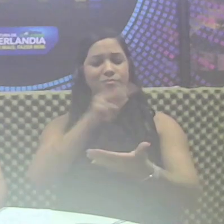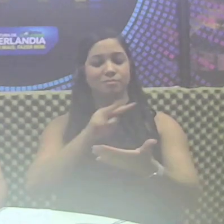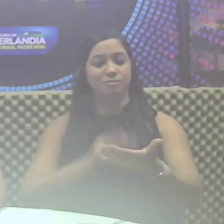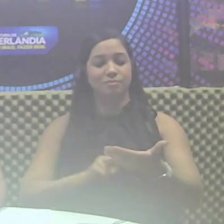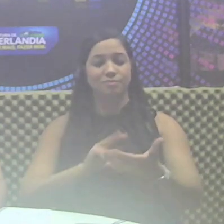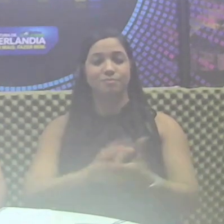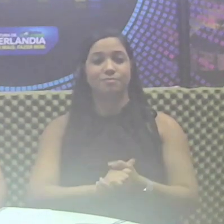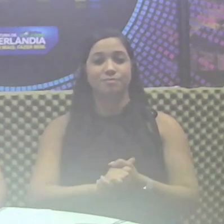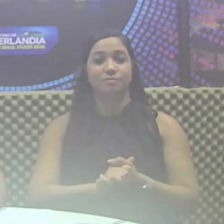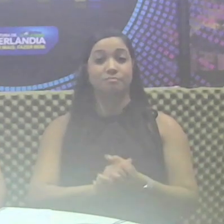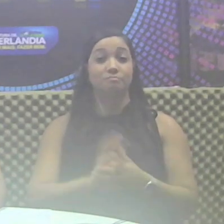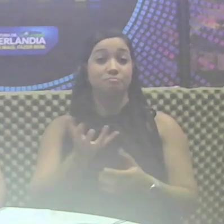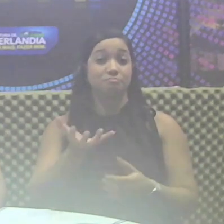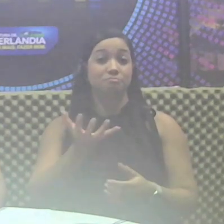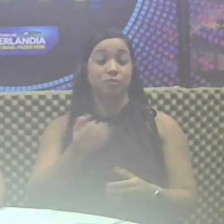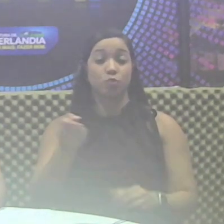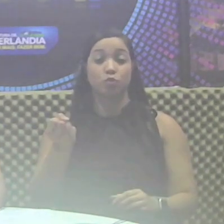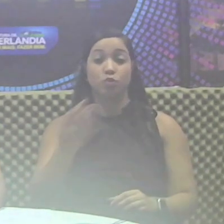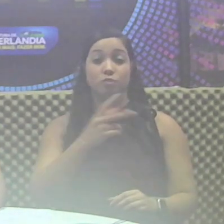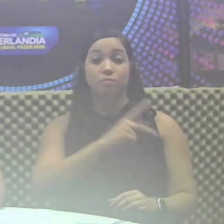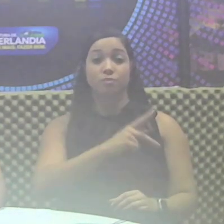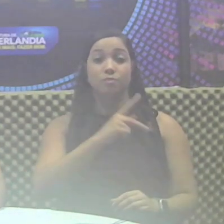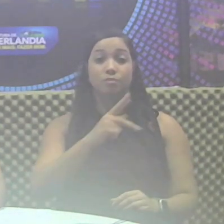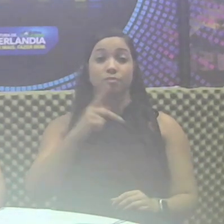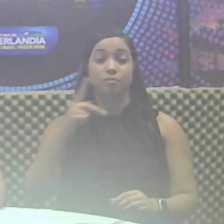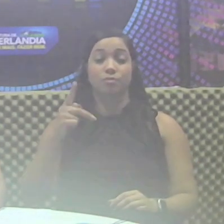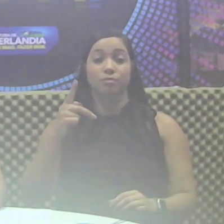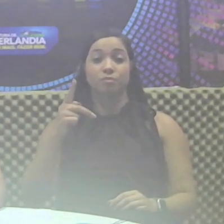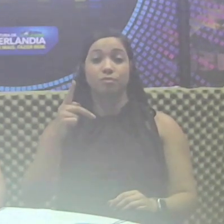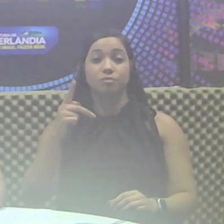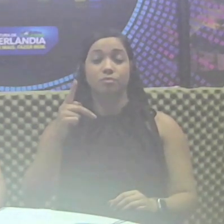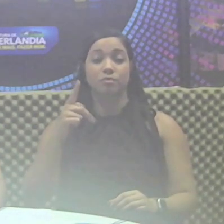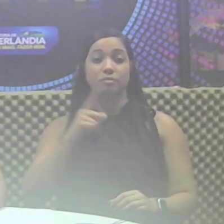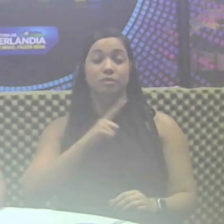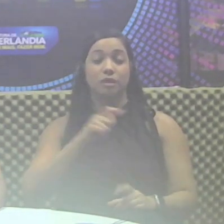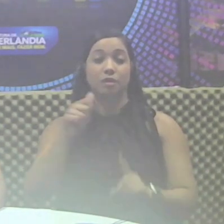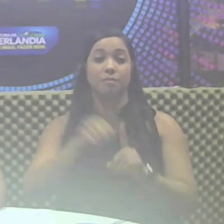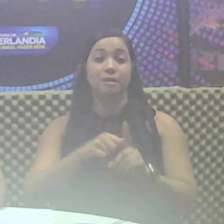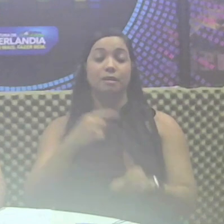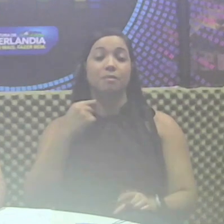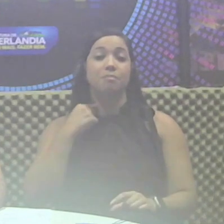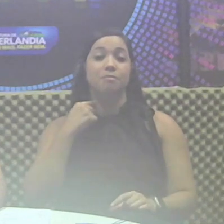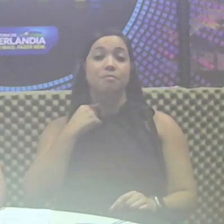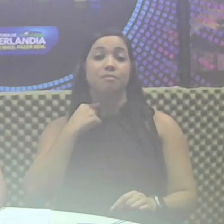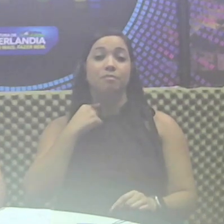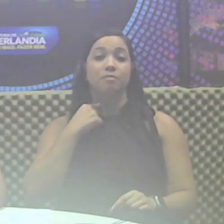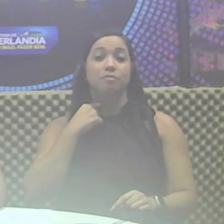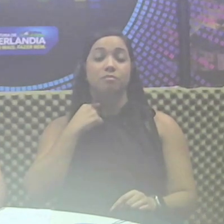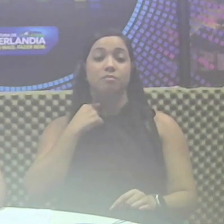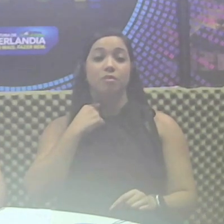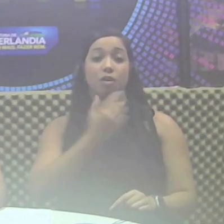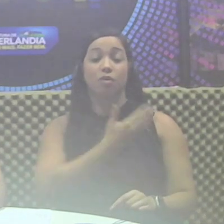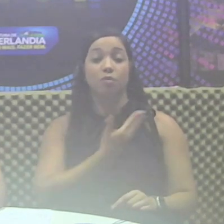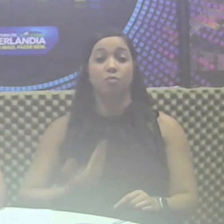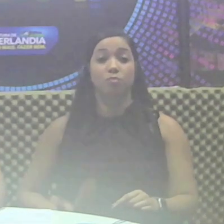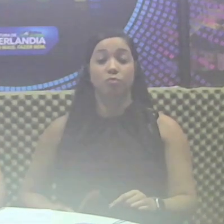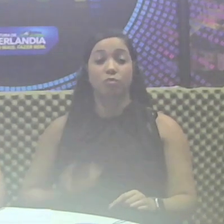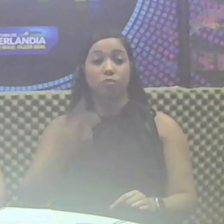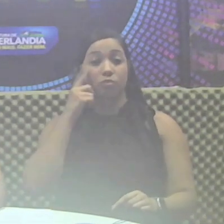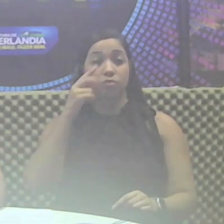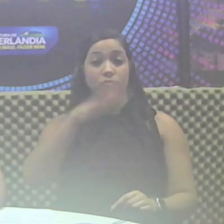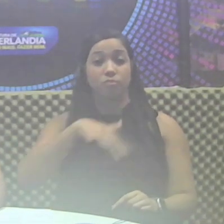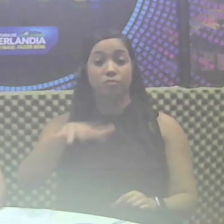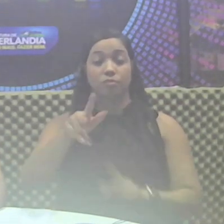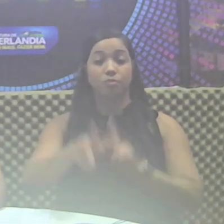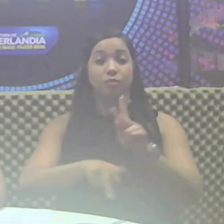A pretensão é de que a nova PPP seja submetida ainda no mês de maio à consulta pública, com posterior realização